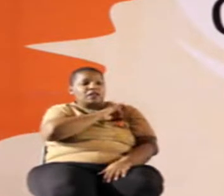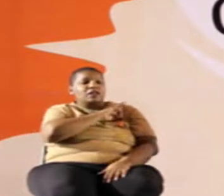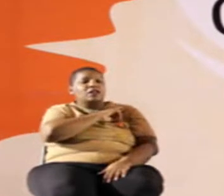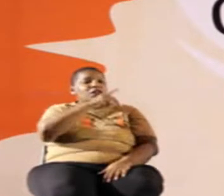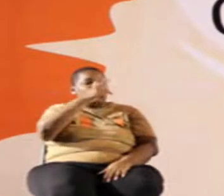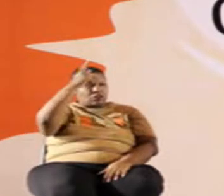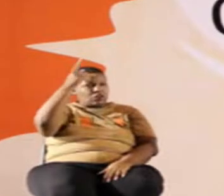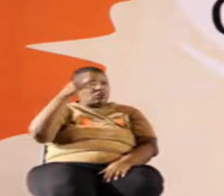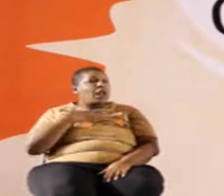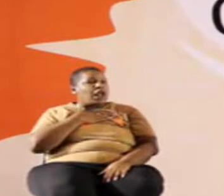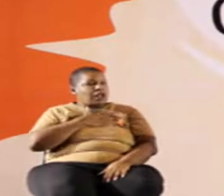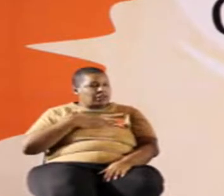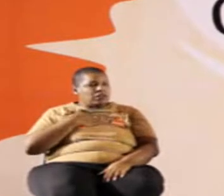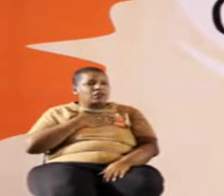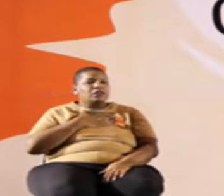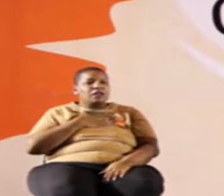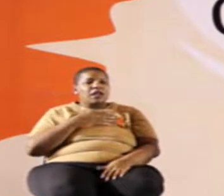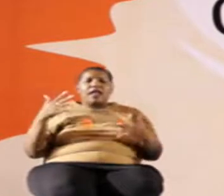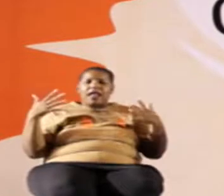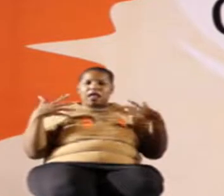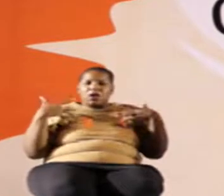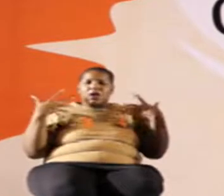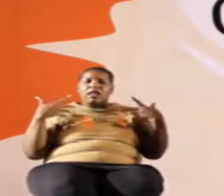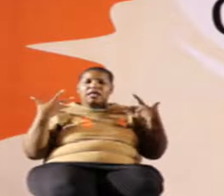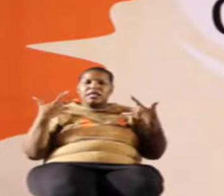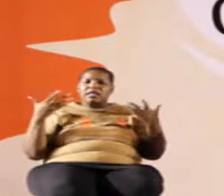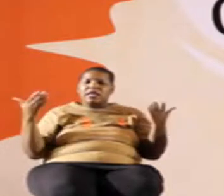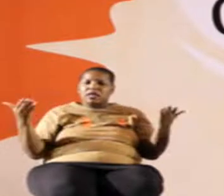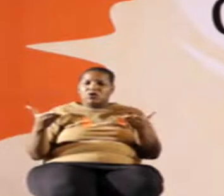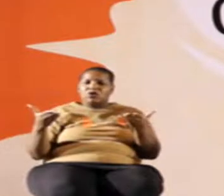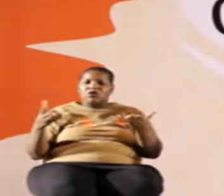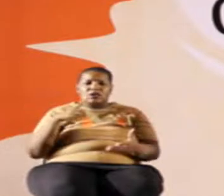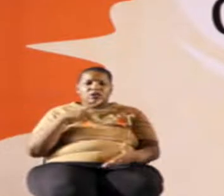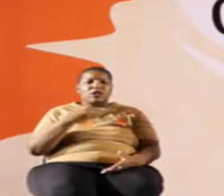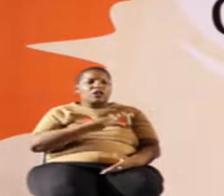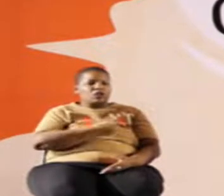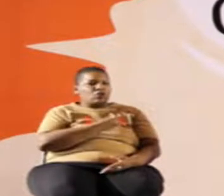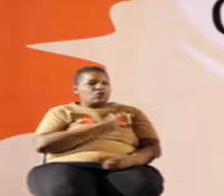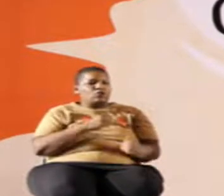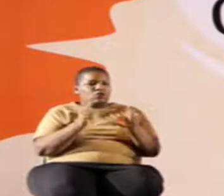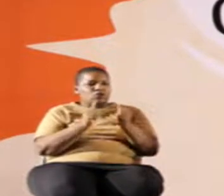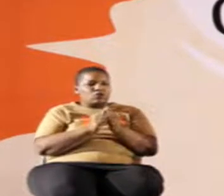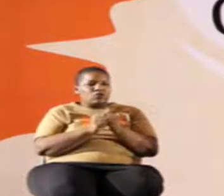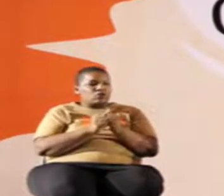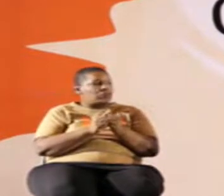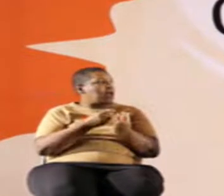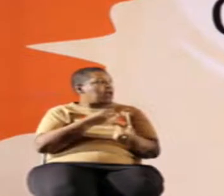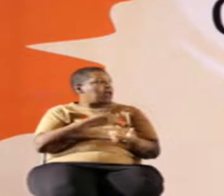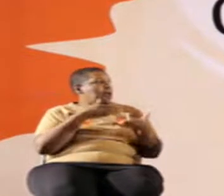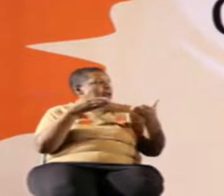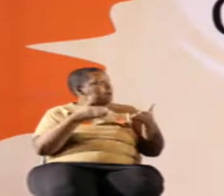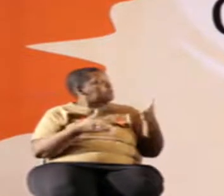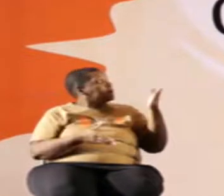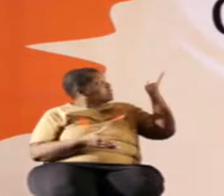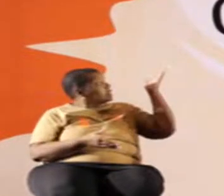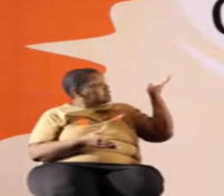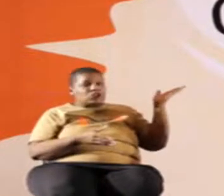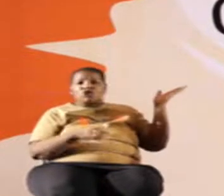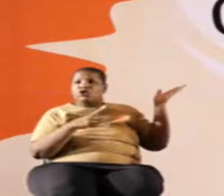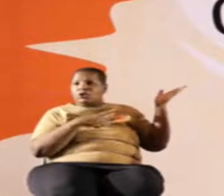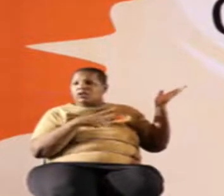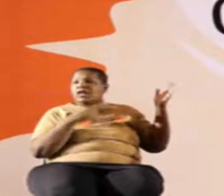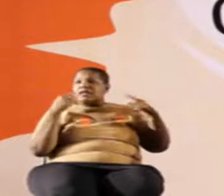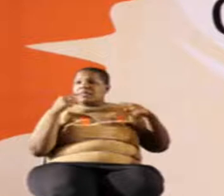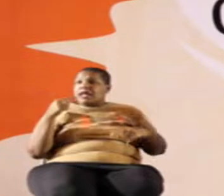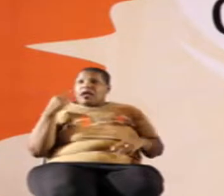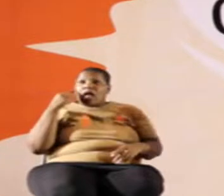como satisfação. Então, é uma alegria estar aqui. É uma alegria também para fazer parte dos diálogos contemporâneos,